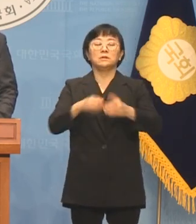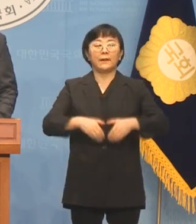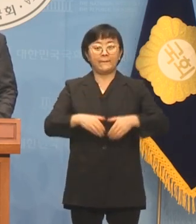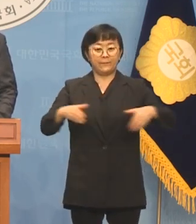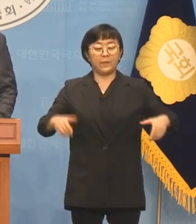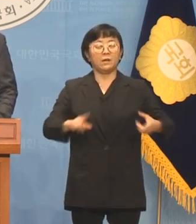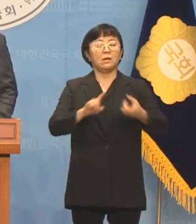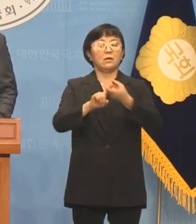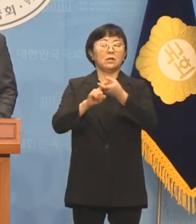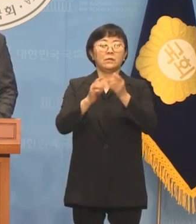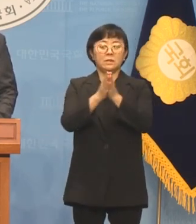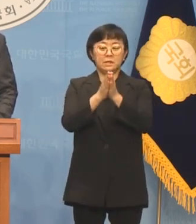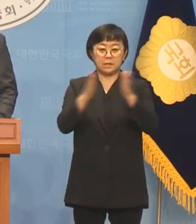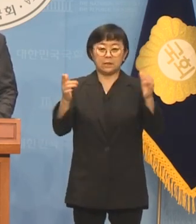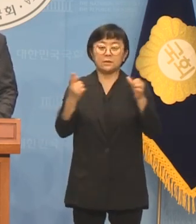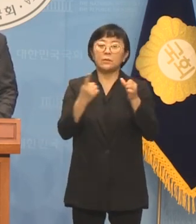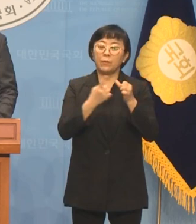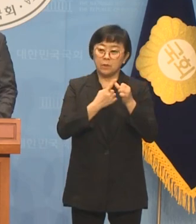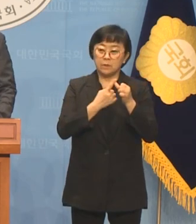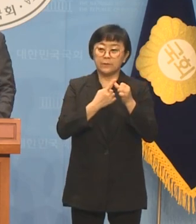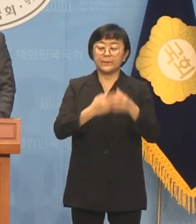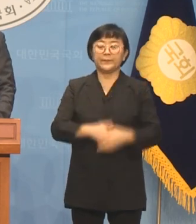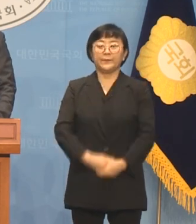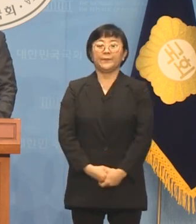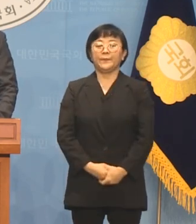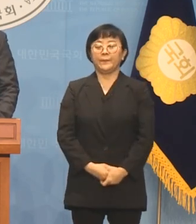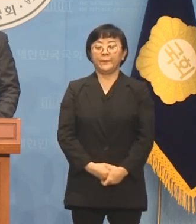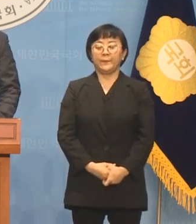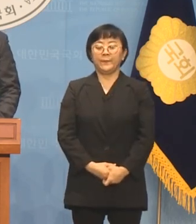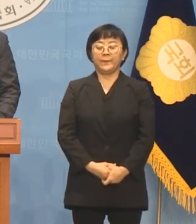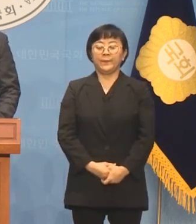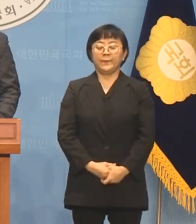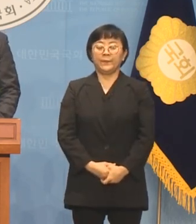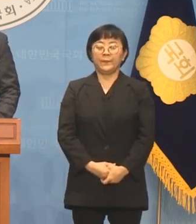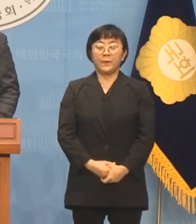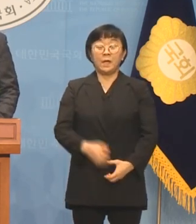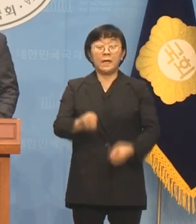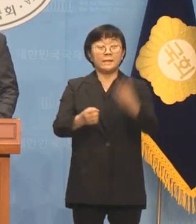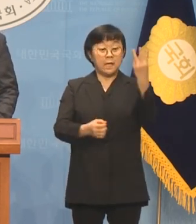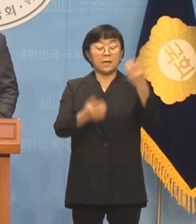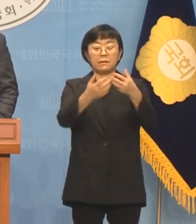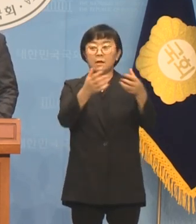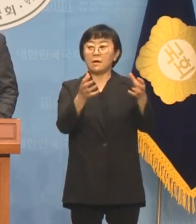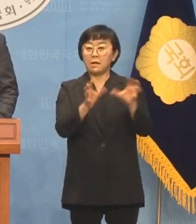연합의 첫 시작이 될 것입니다. 각 세 당은